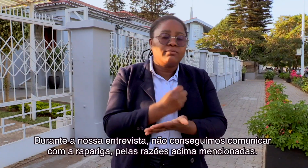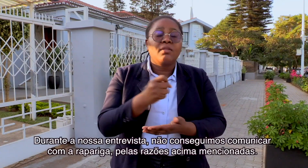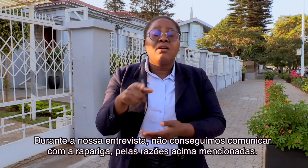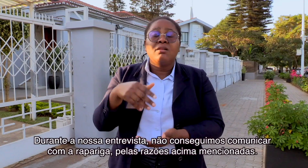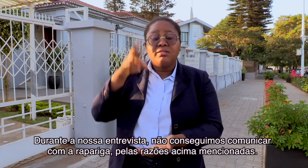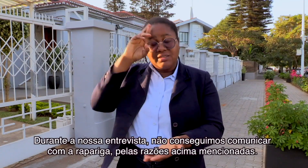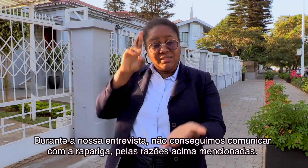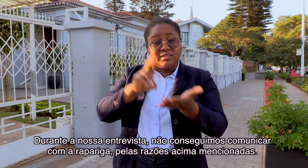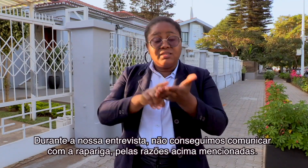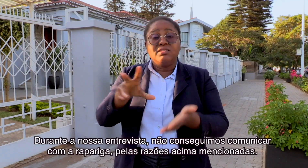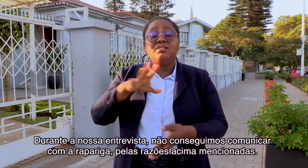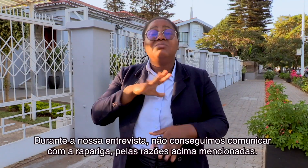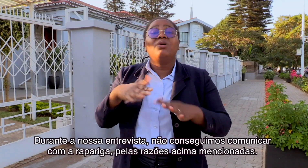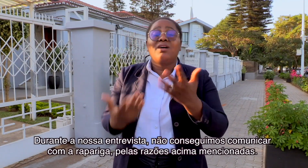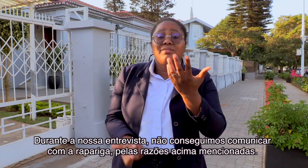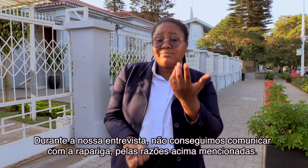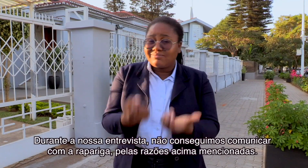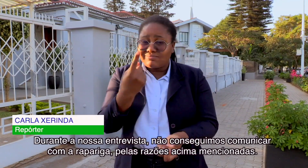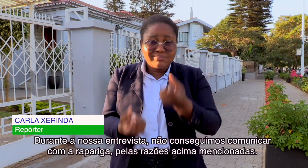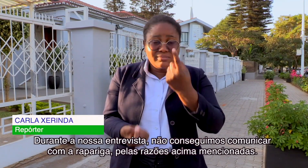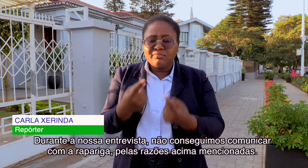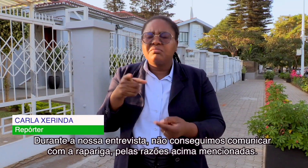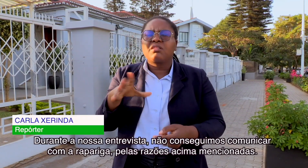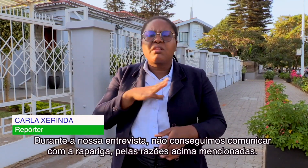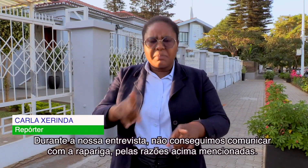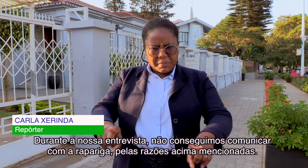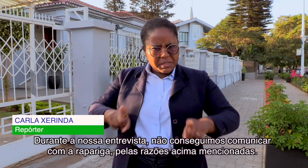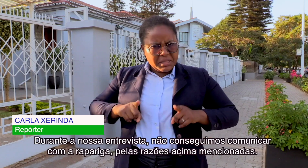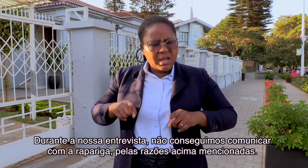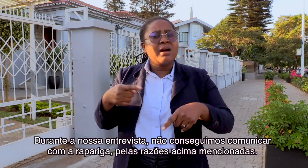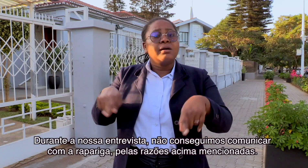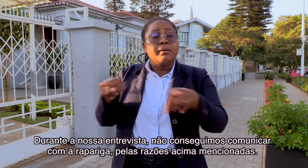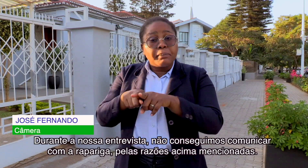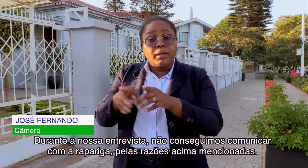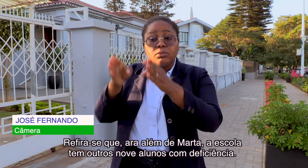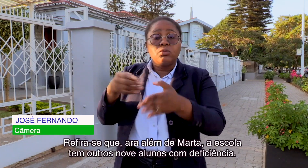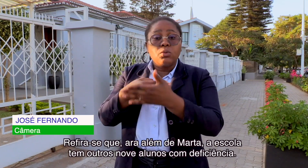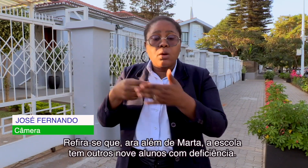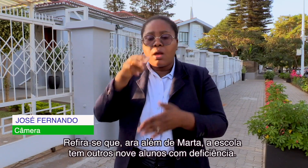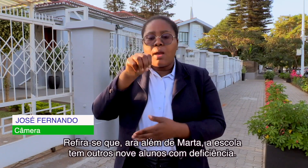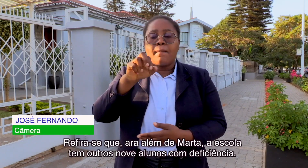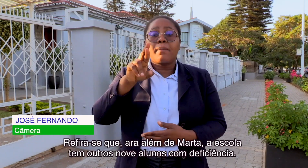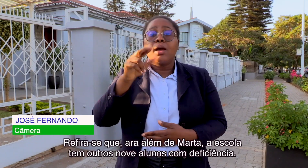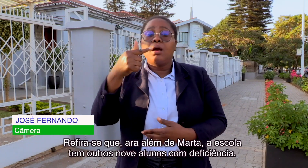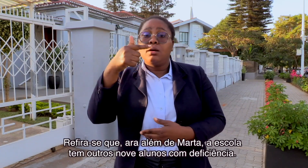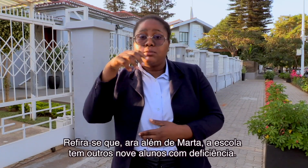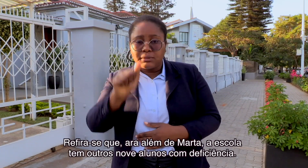Durante a nossa entrevista, não conseguimos comunicar com a rapariga pelas razões acima mencionadas. Refira-se que, para além da Marta, a